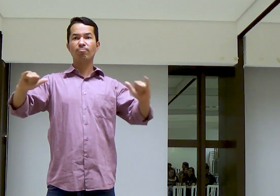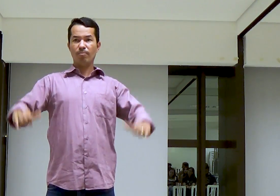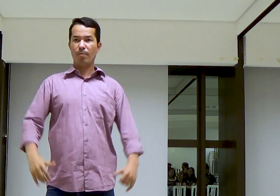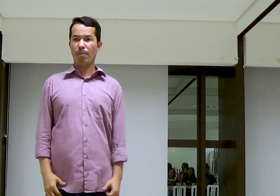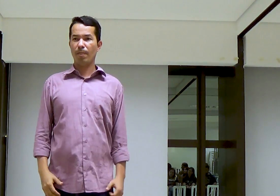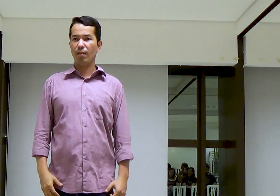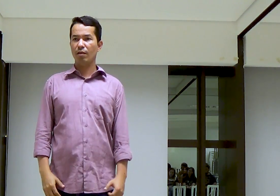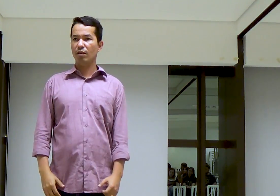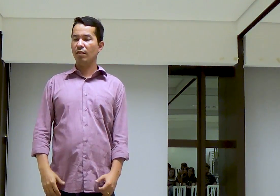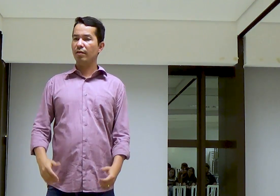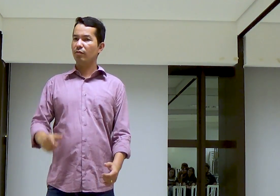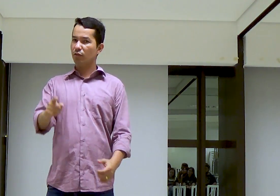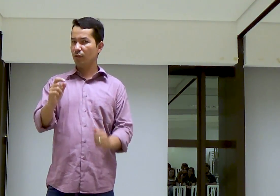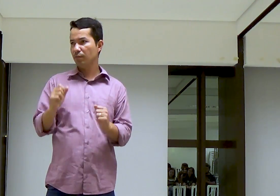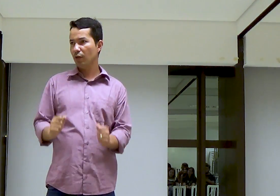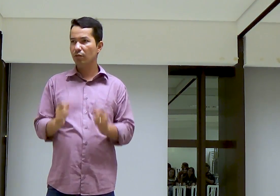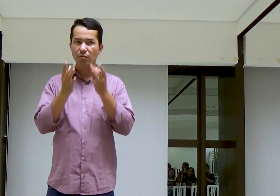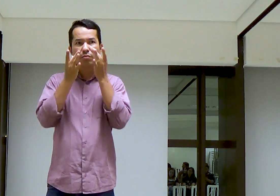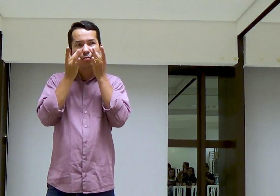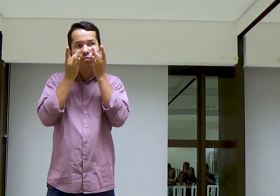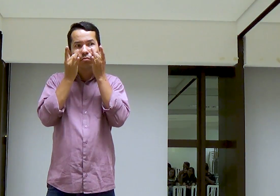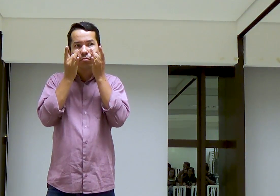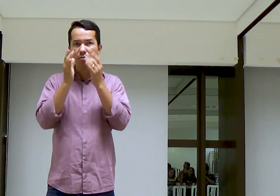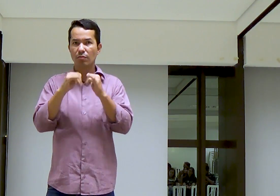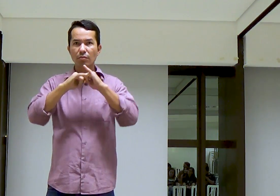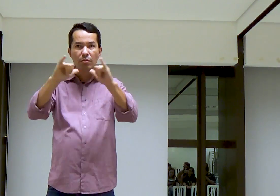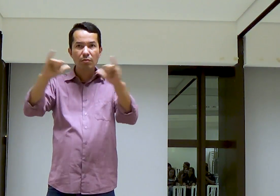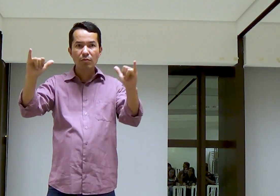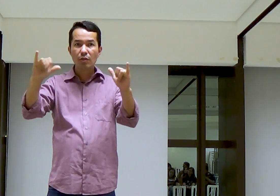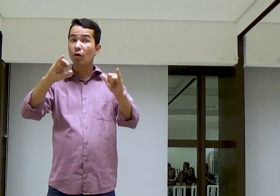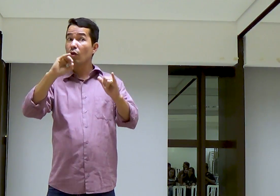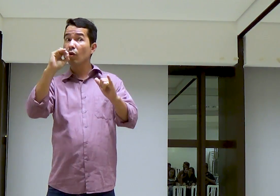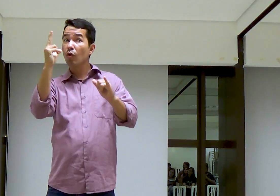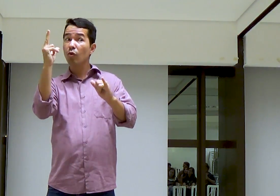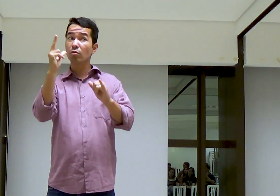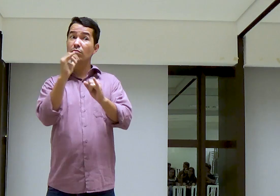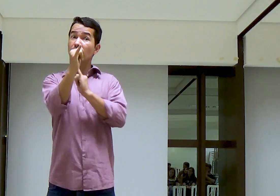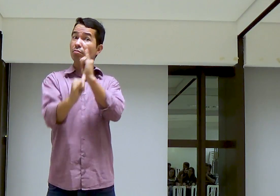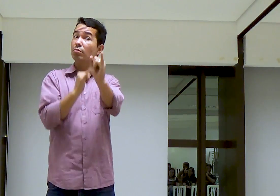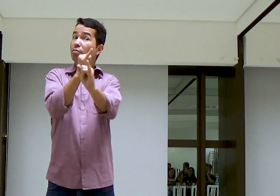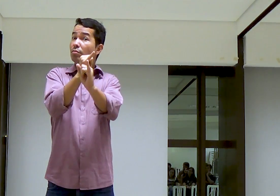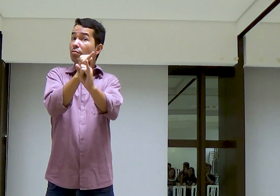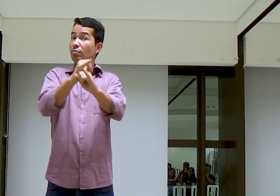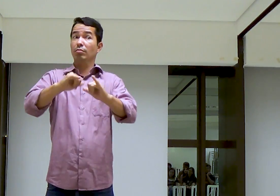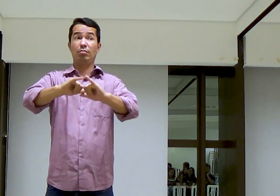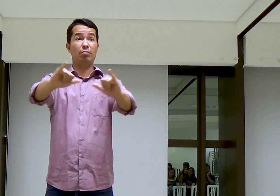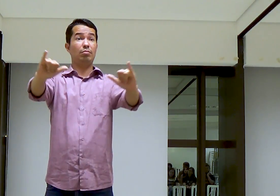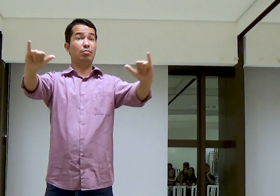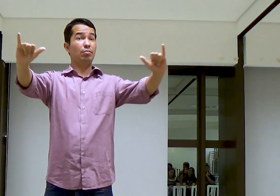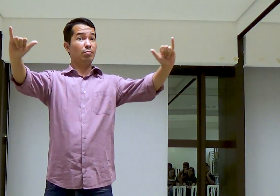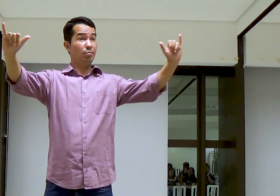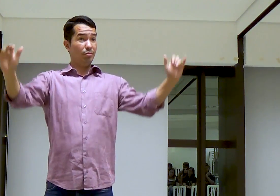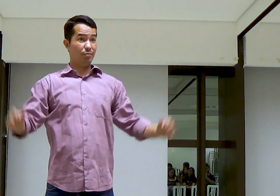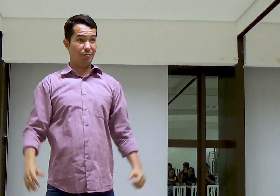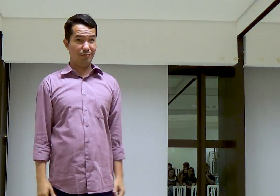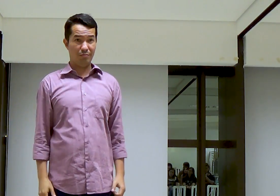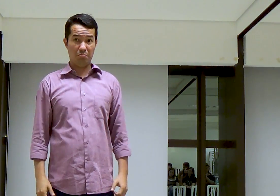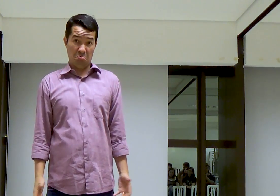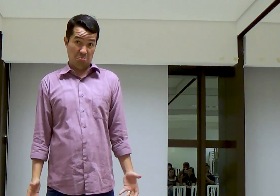falo, eu vou anunciar. Você pode anunciar pessoalmente ou